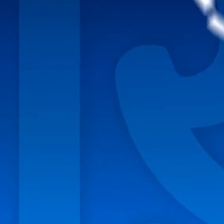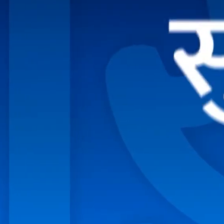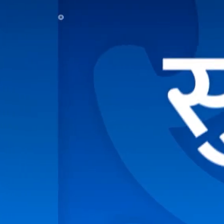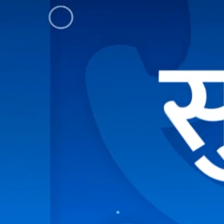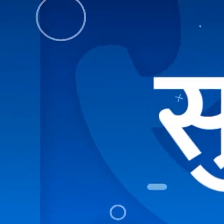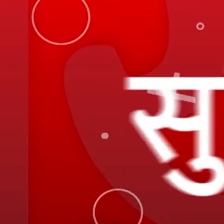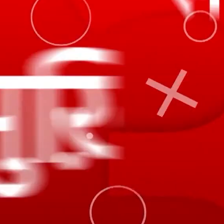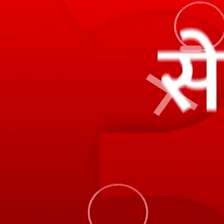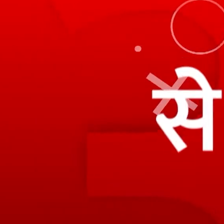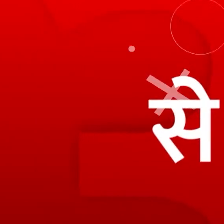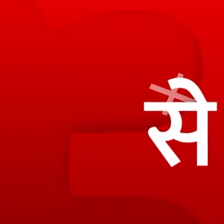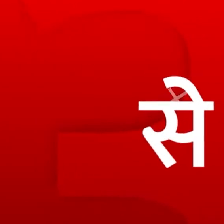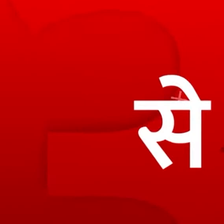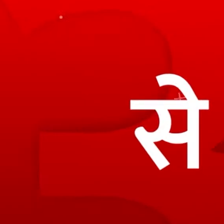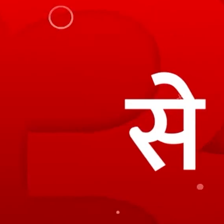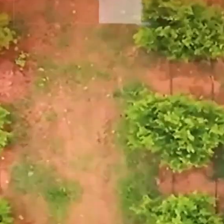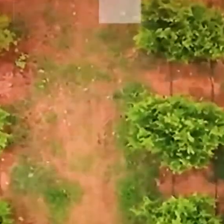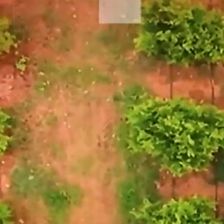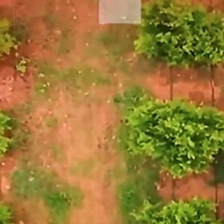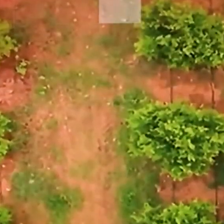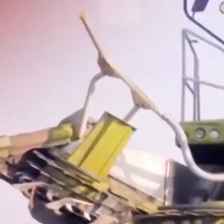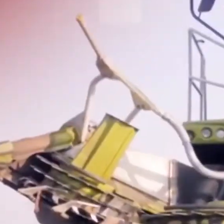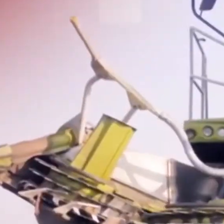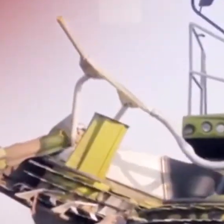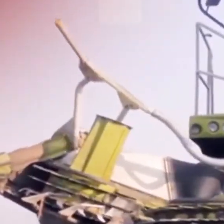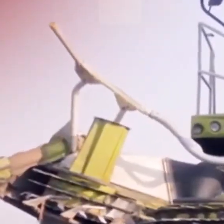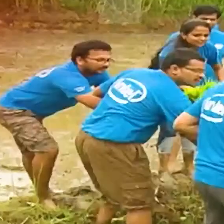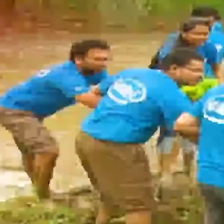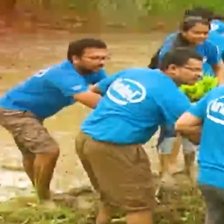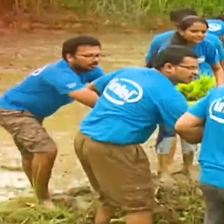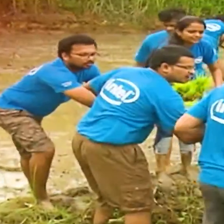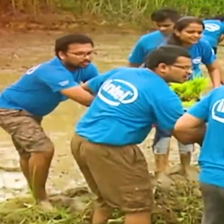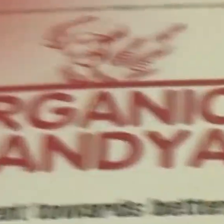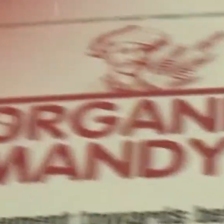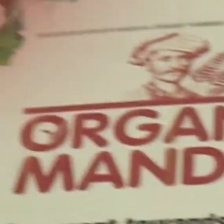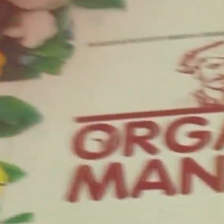दिन भर की सुर्खियों से अलग खबरों की दुनिया और भी है।